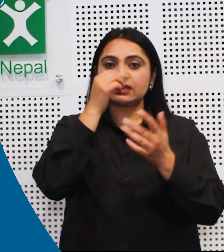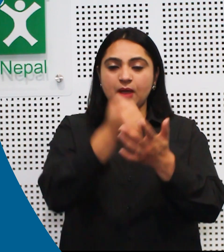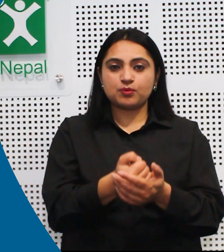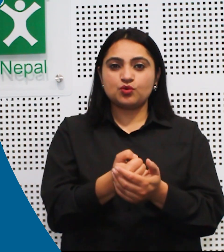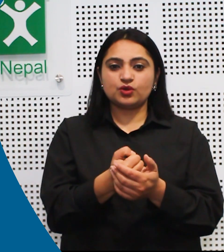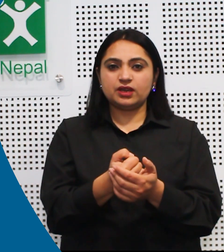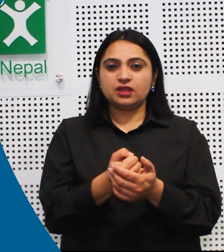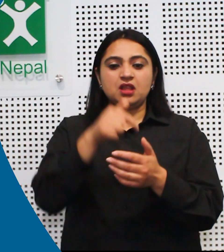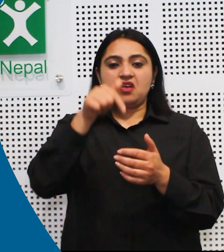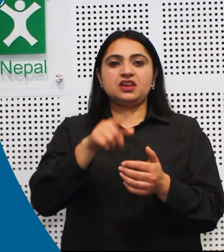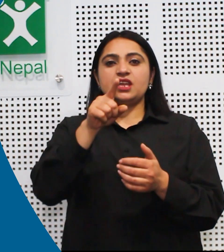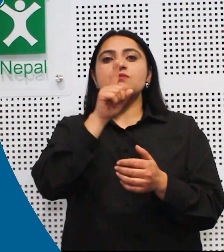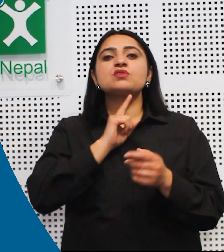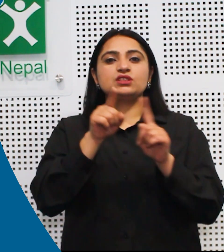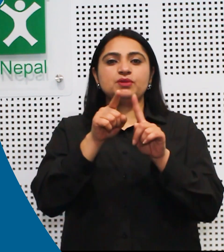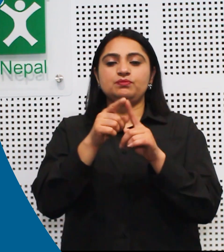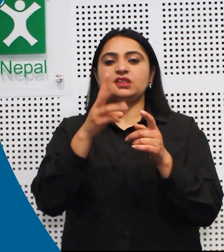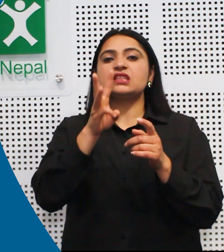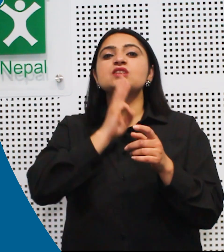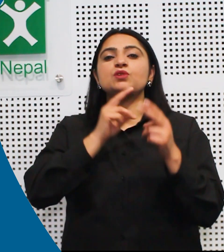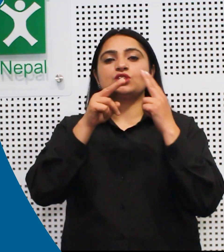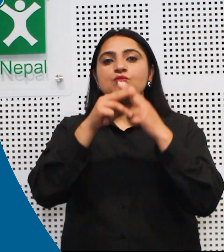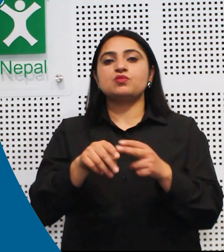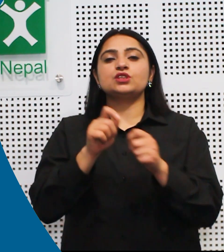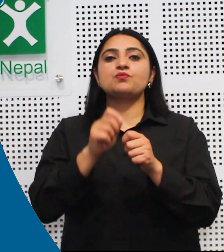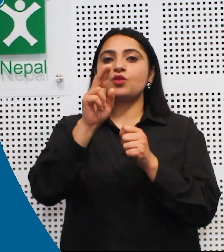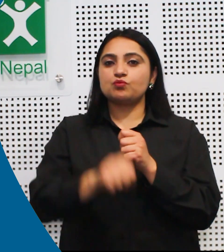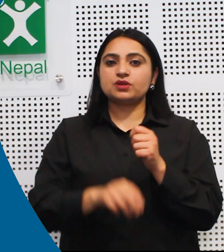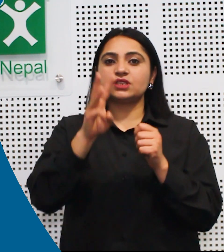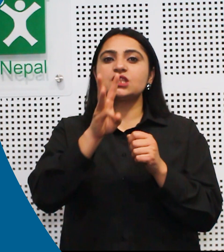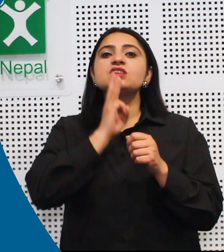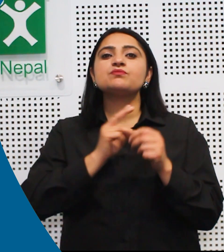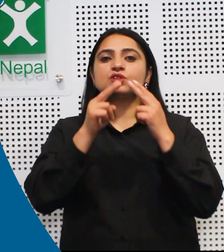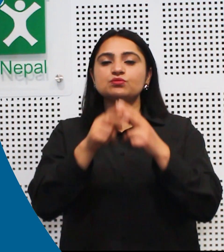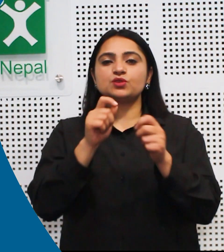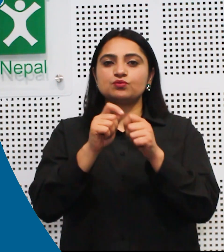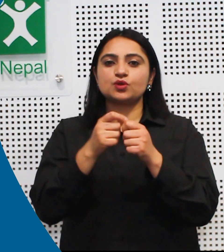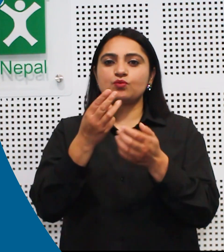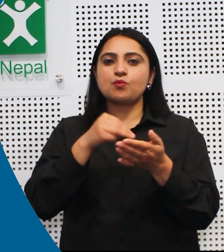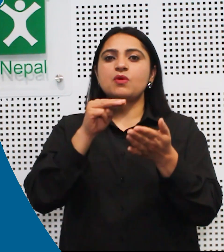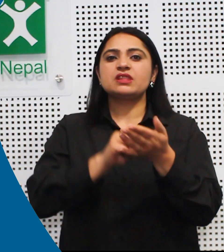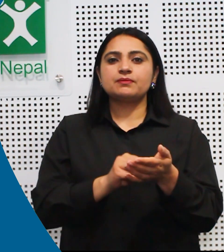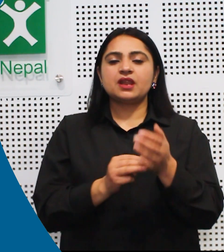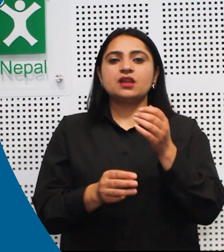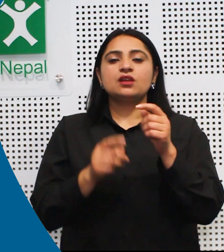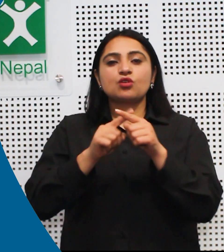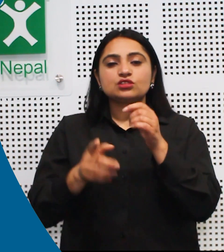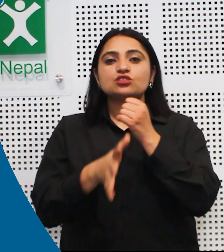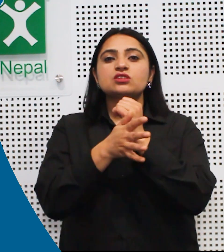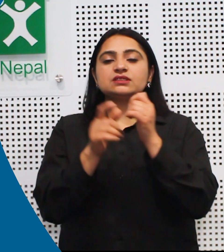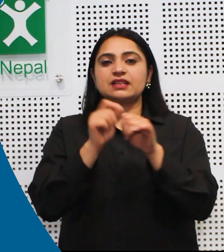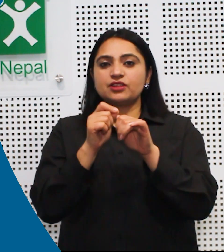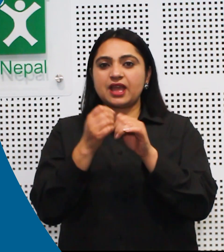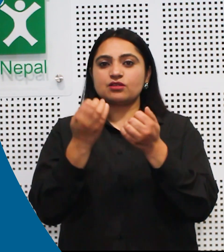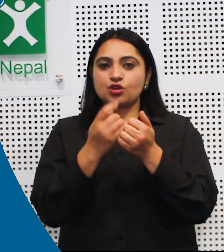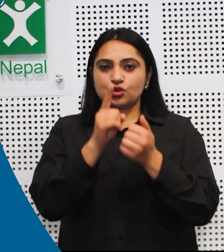अझ 1 वर्ष पनि भन्दिनँ म, 3 वर्षको बजेट बनाउनु पर्ने हुन्छ। त्यो 3 वर्षको बजेट बनाउने भनेको मध्यमकालीन खर्च संरचना जुन तयार गरिन्छ होइन